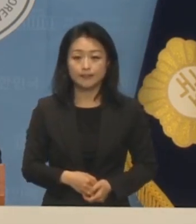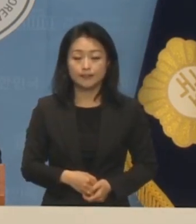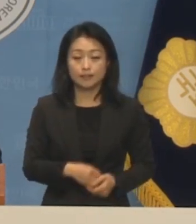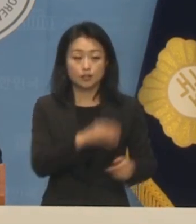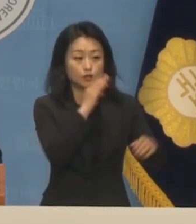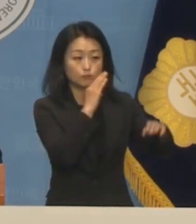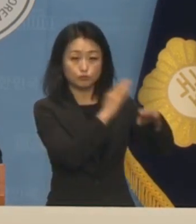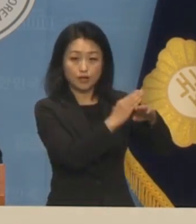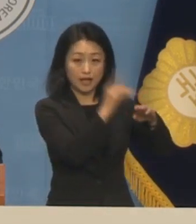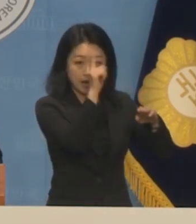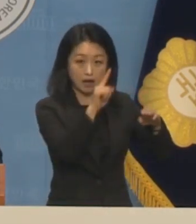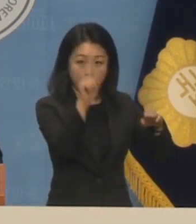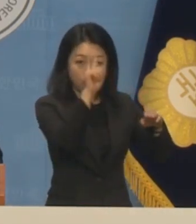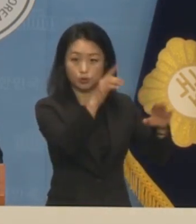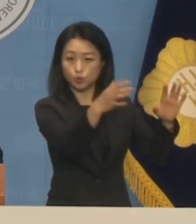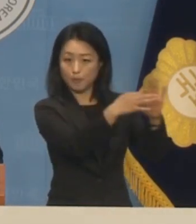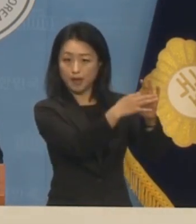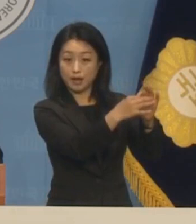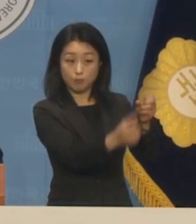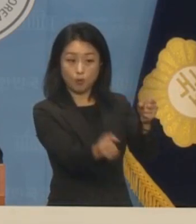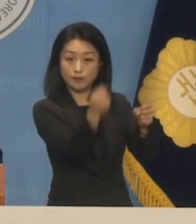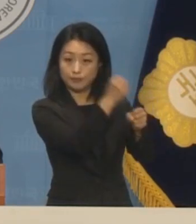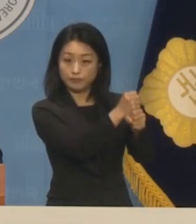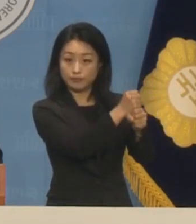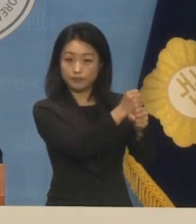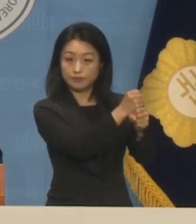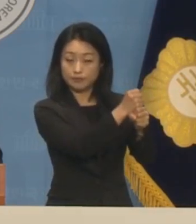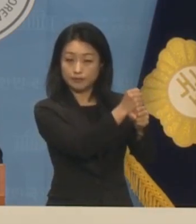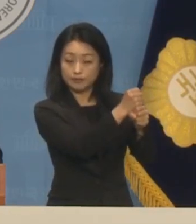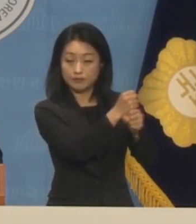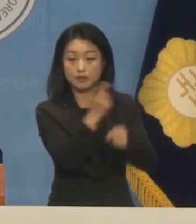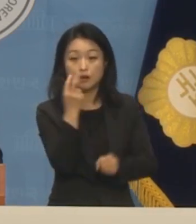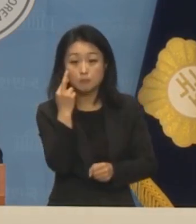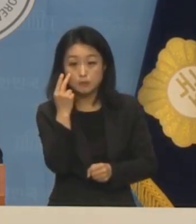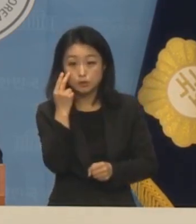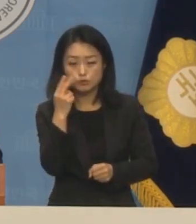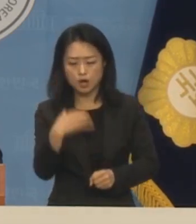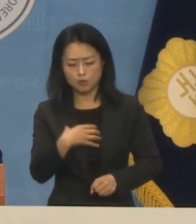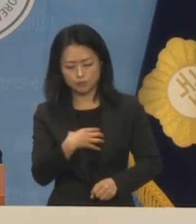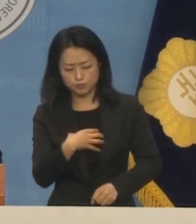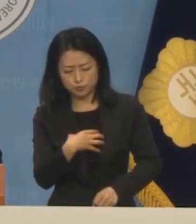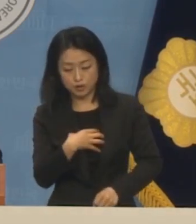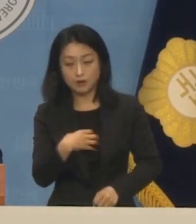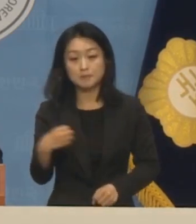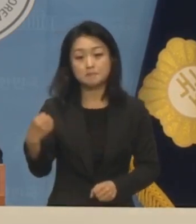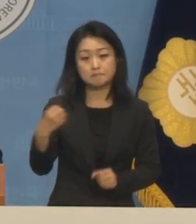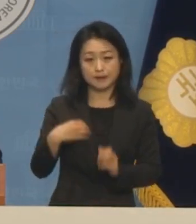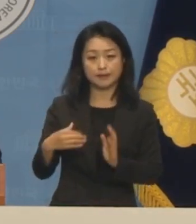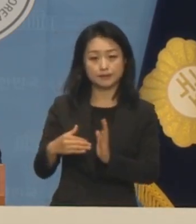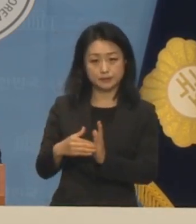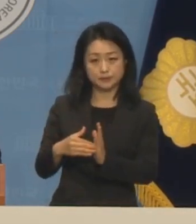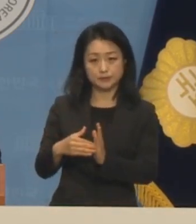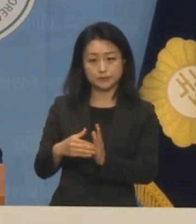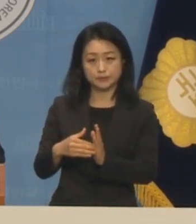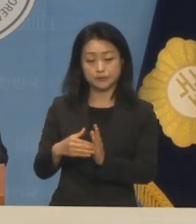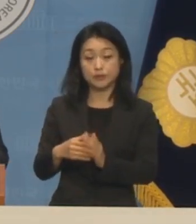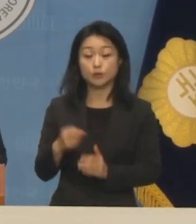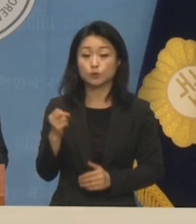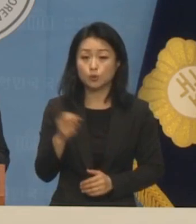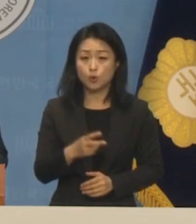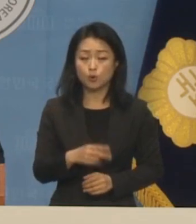북러 동맹 복원에 대해서 미국의 조야가 우려를 표명하면서도